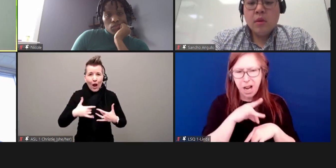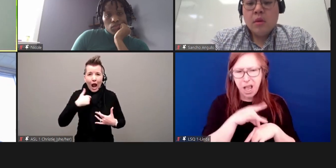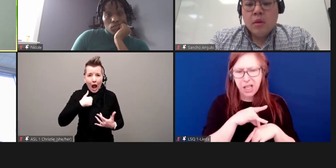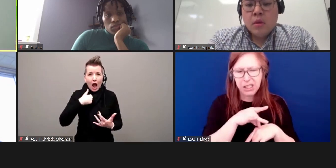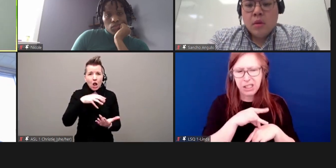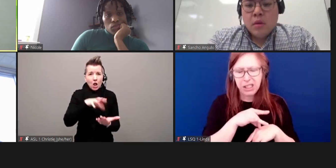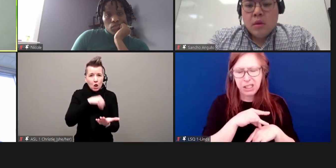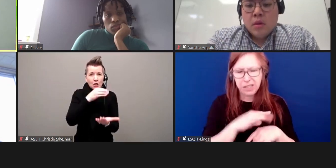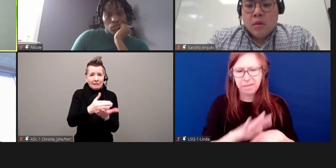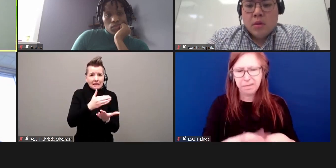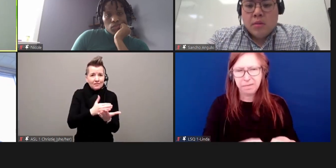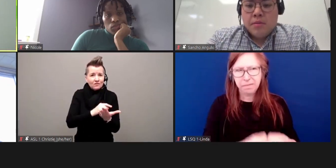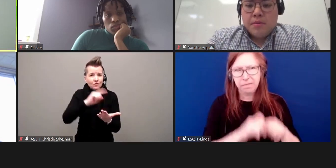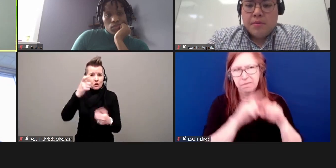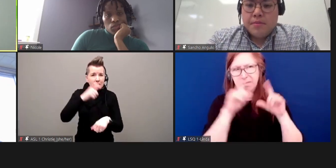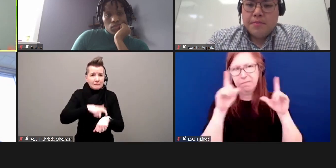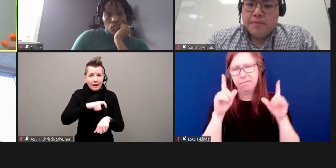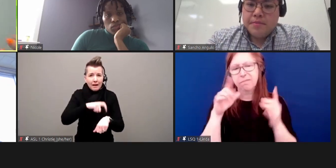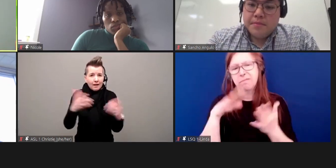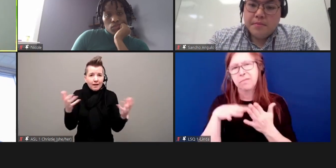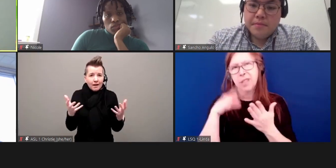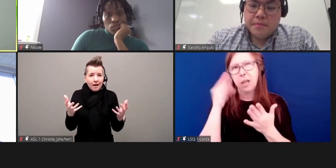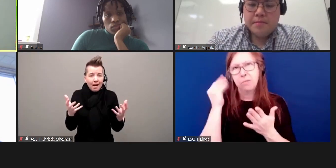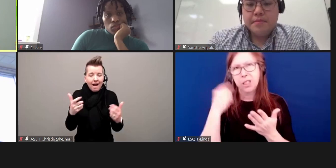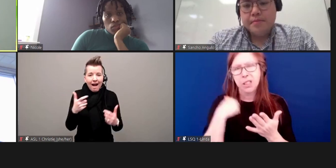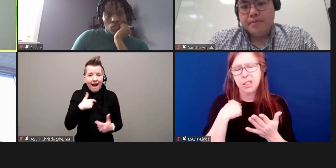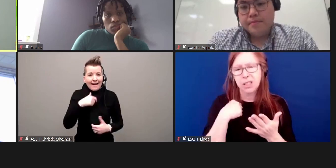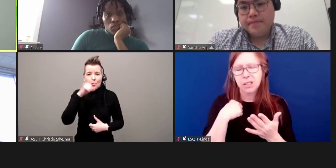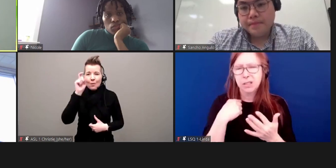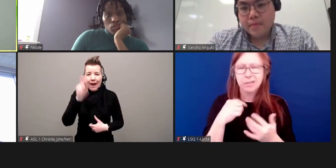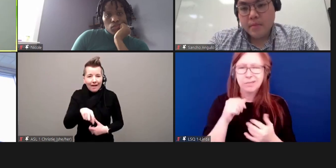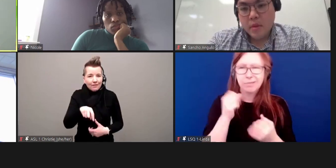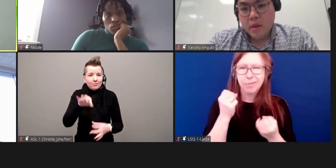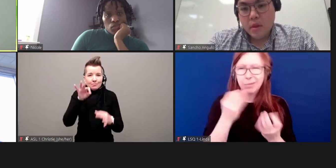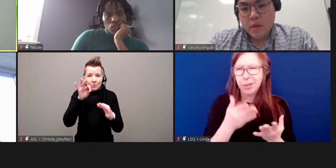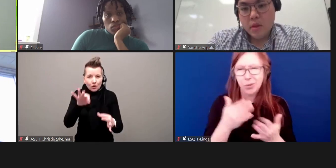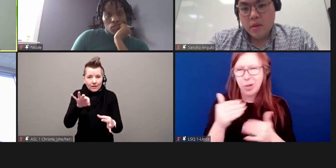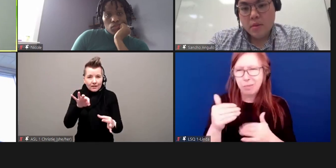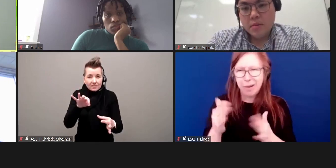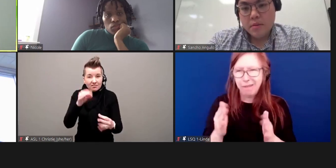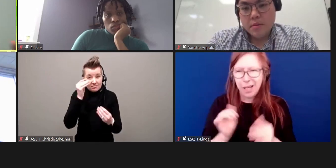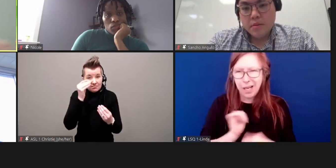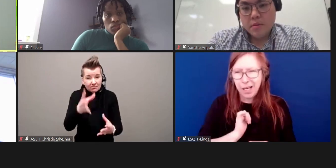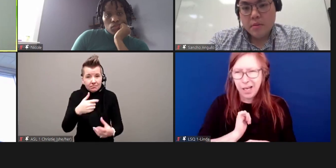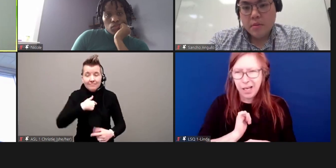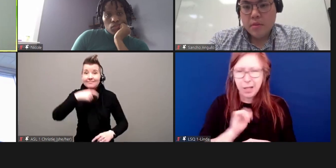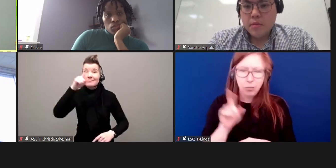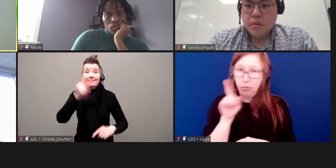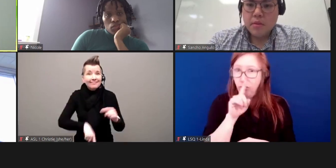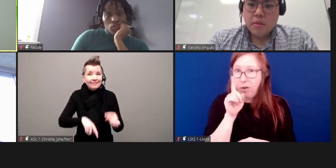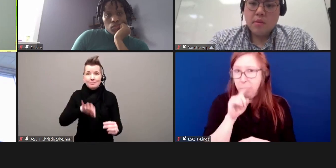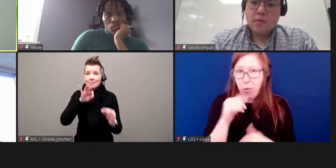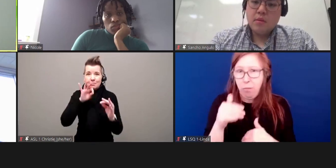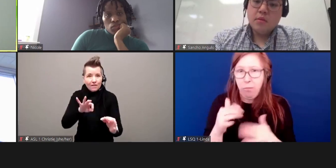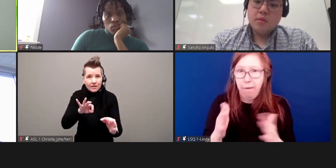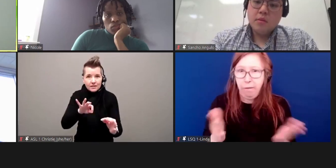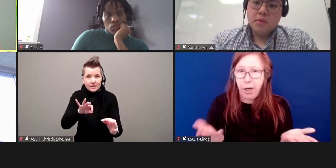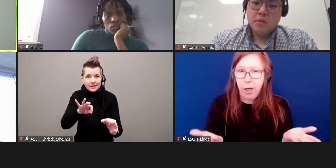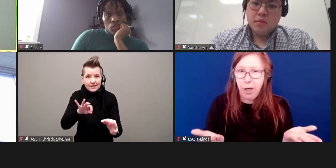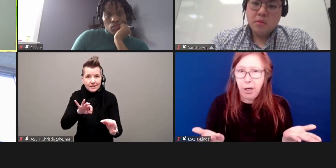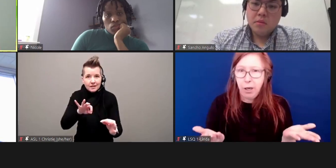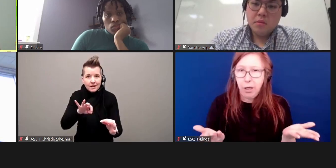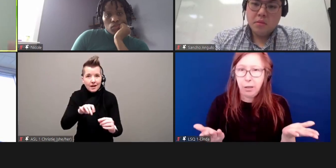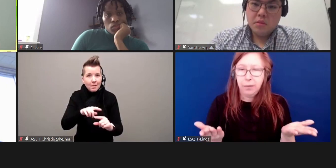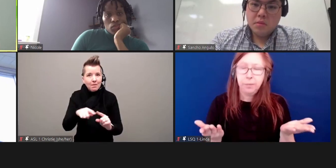appris, que je n'avais pas besoin d'être parfaite, qu'en fait, je ne pouvais pas être parfaite, mais que je